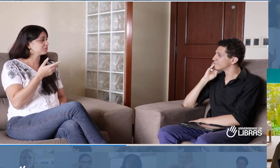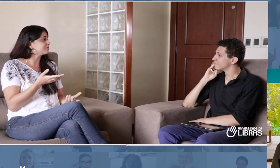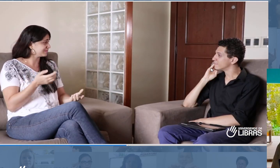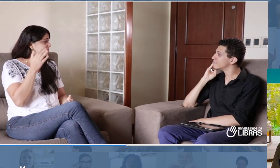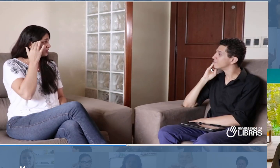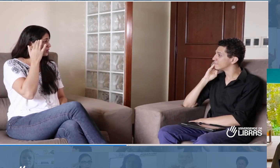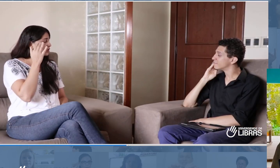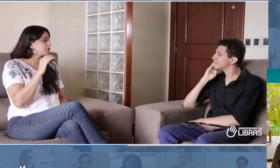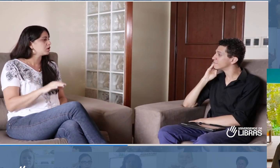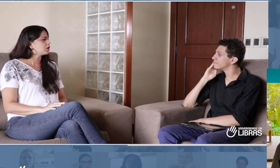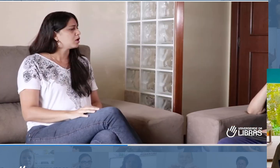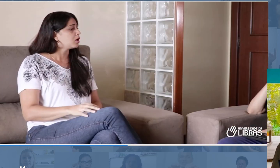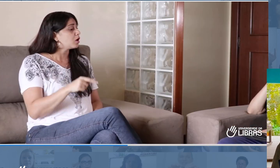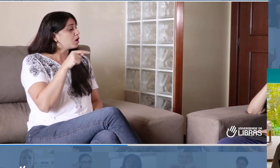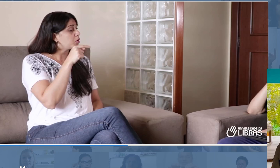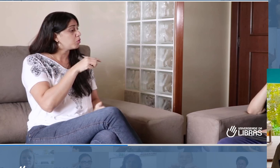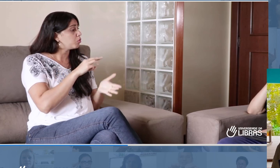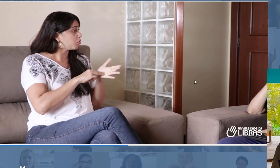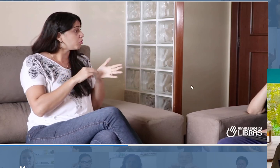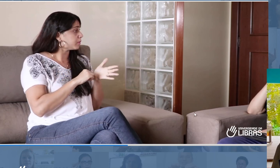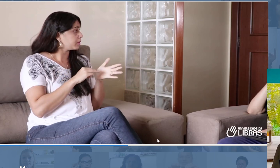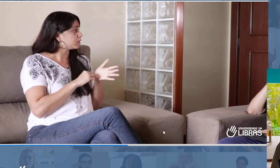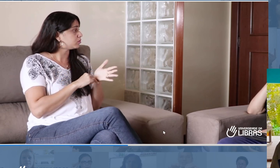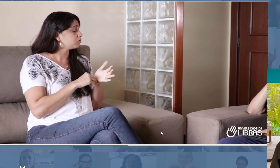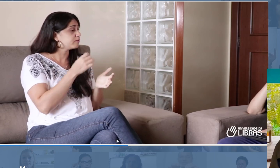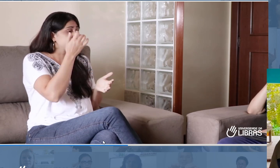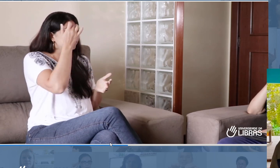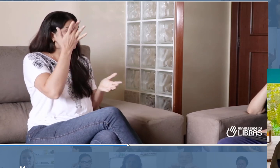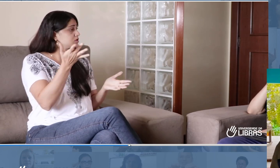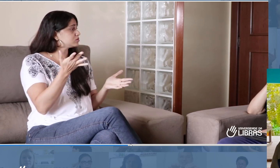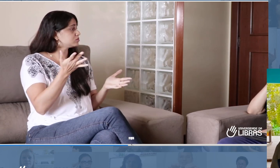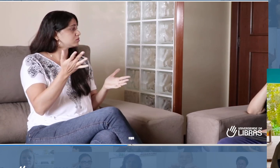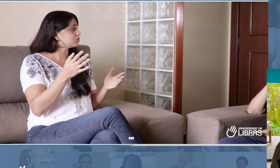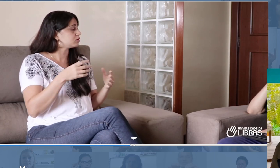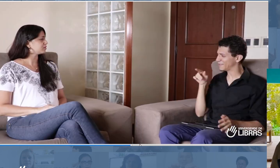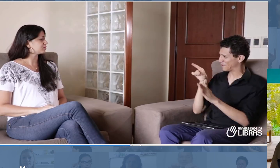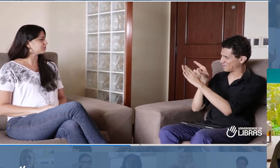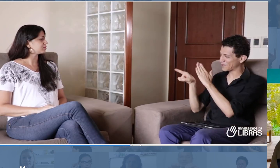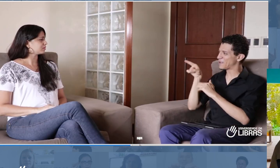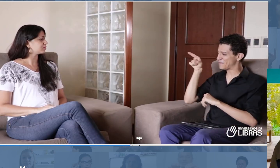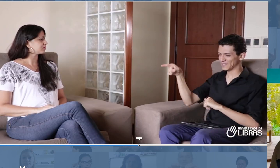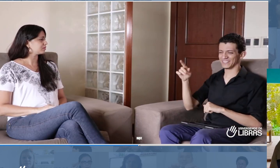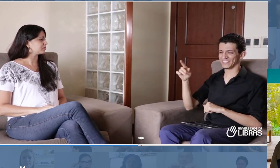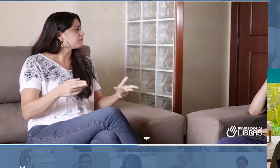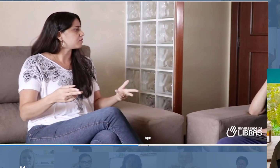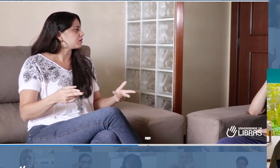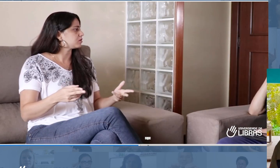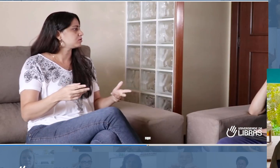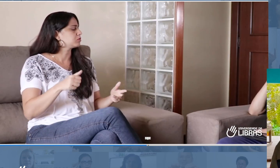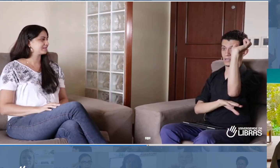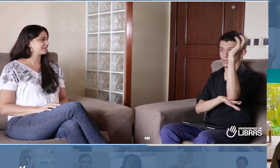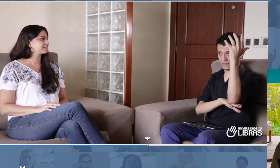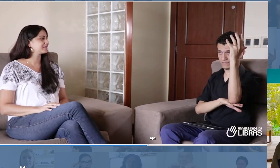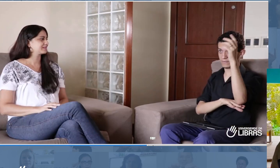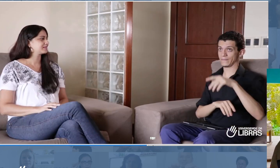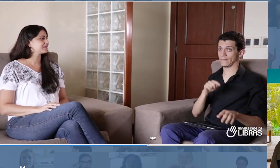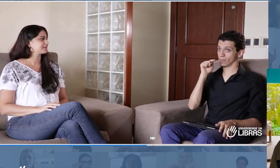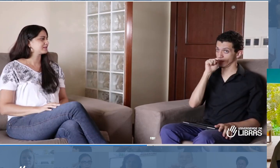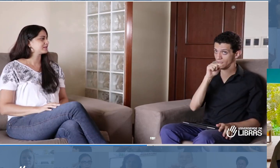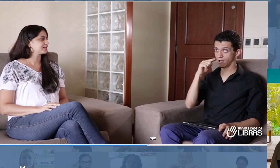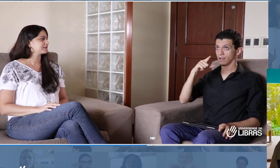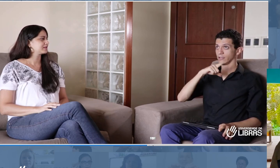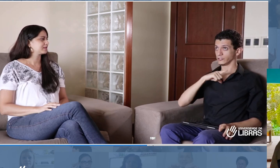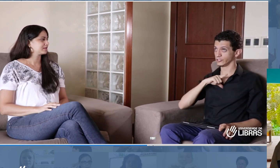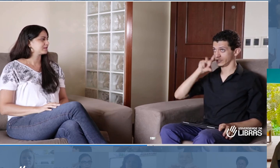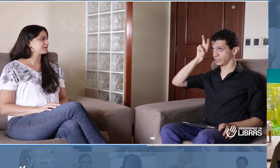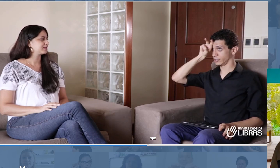até apoiando já minha cabeça de tão boca aberta que eu fiquei com a sinalização dela. Porque eu vi que ela estava usando fenômenos da